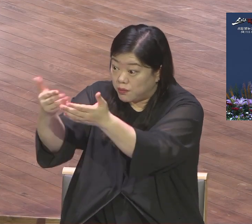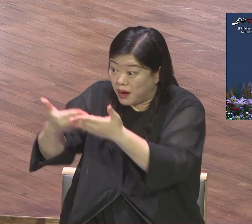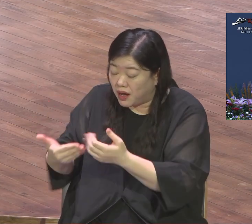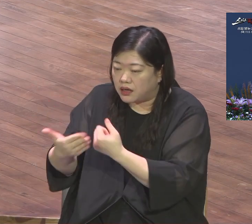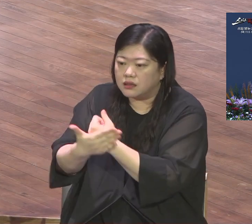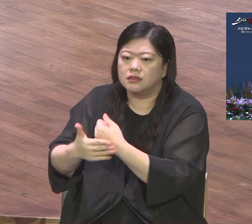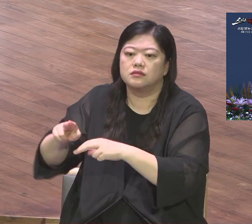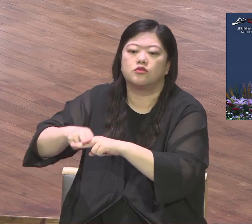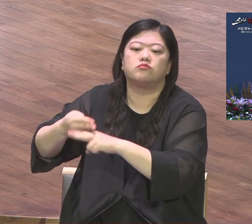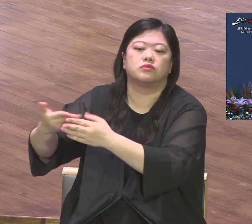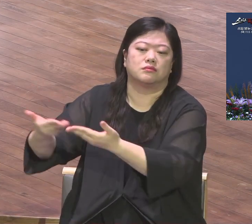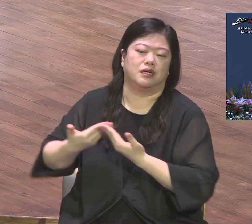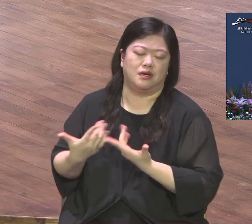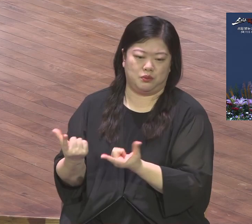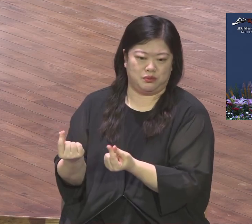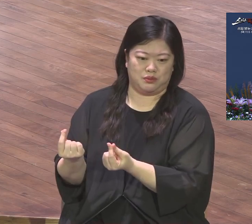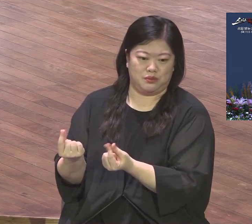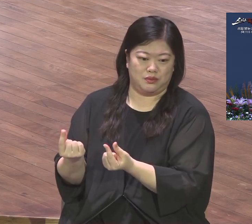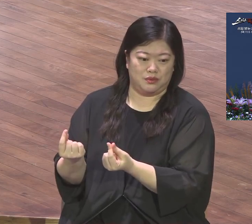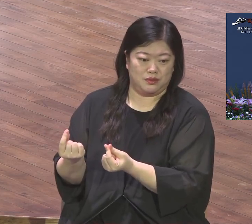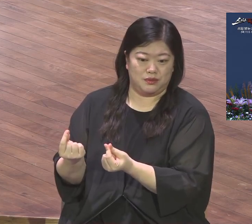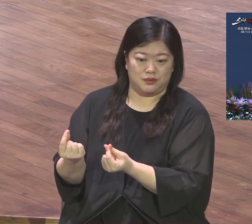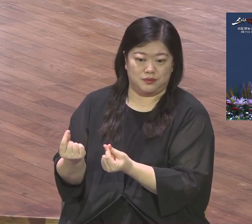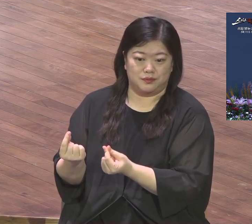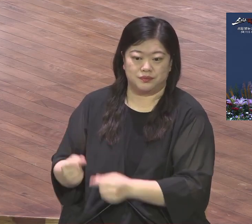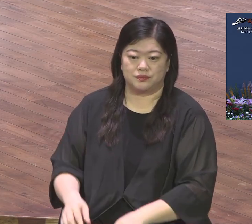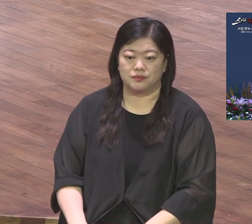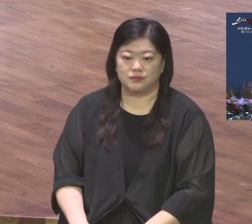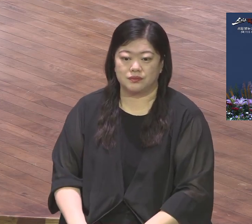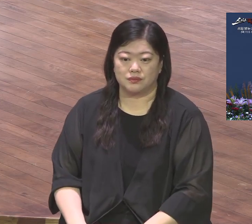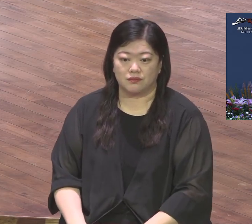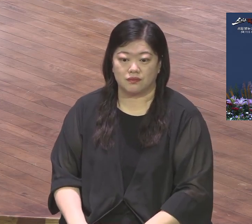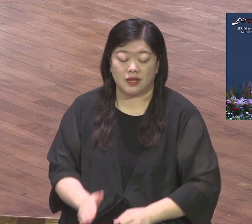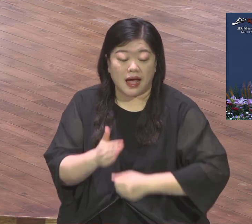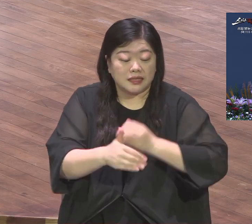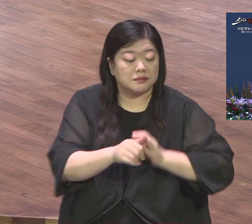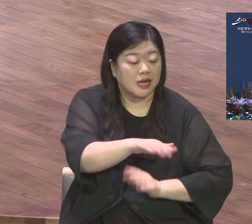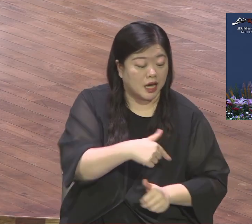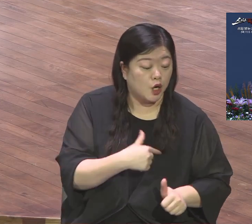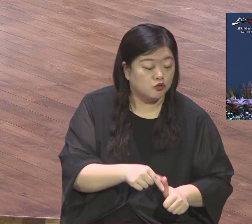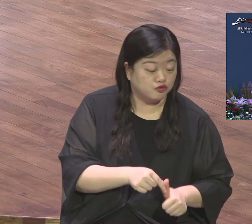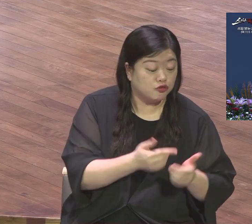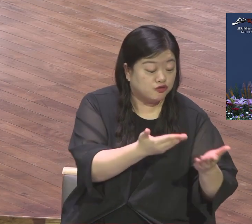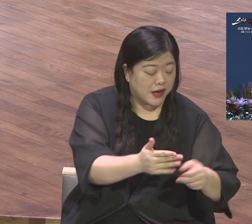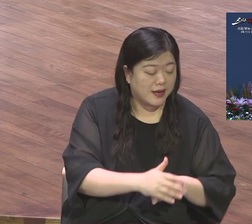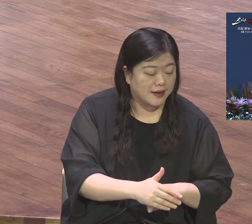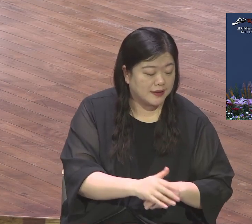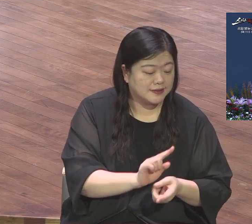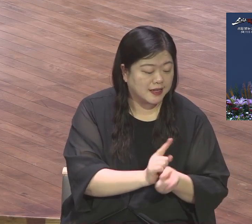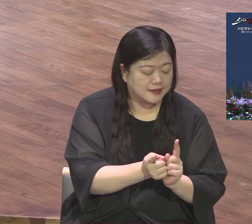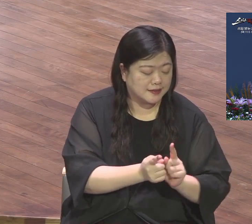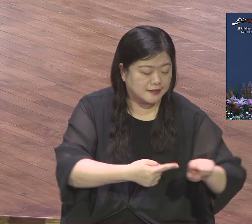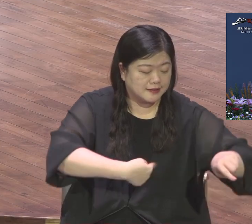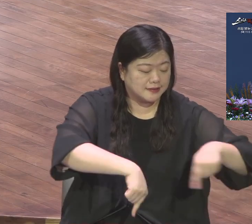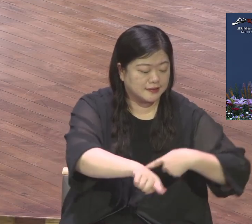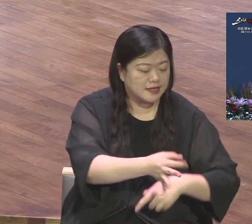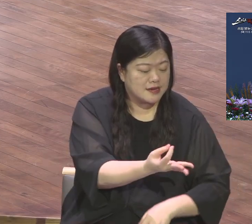뭐 더 거기에 더 요구하는 게 없어요. 그래서 선물이야. 아멘